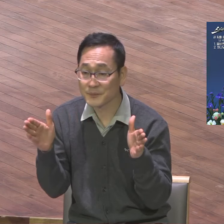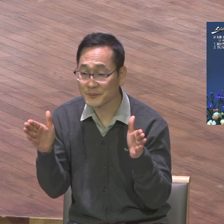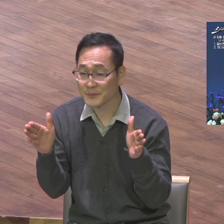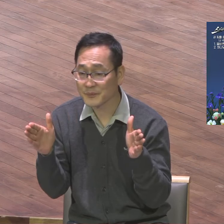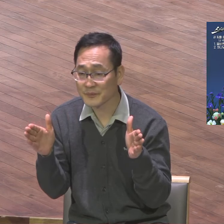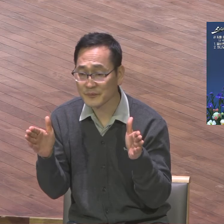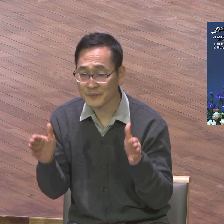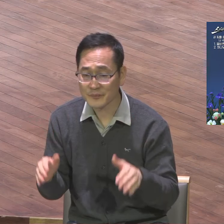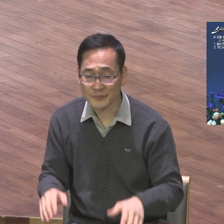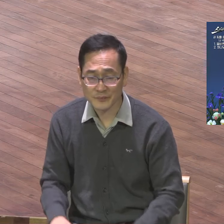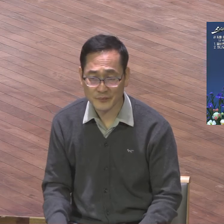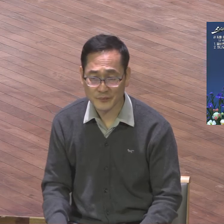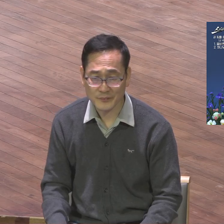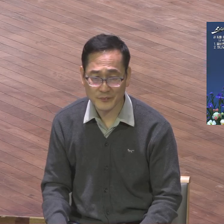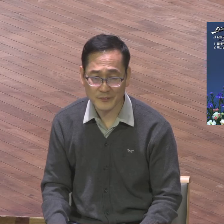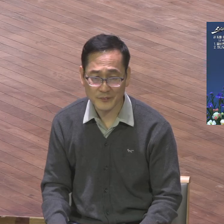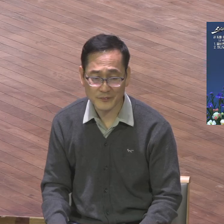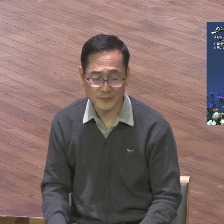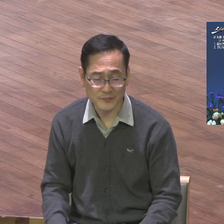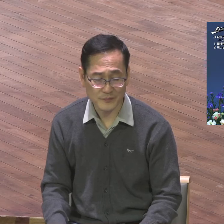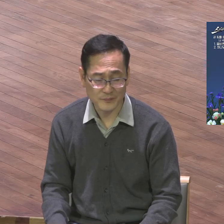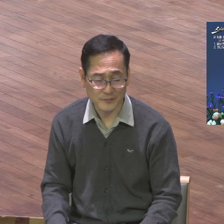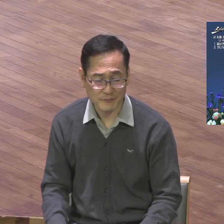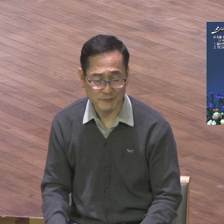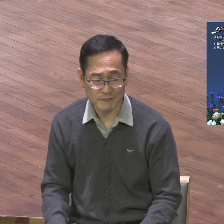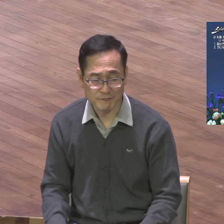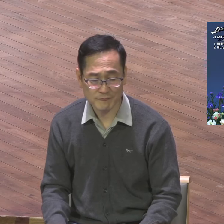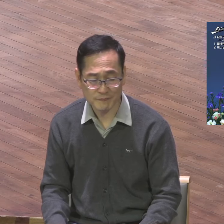세상 말로 죽게 하면 까무러치기로